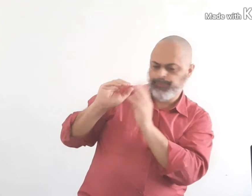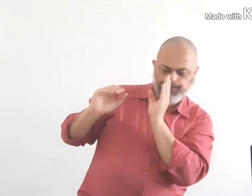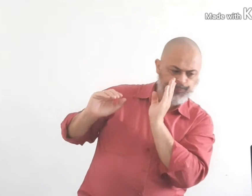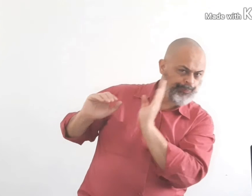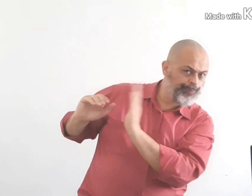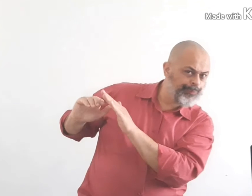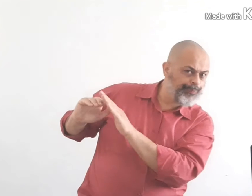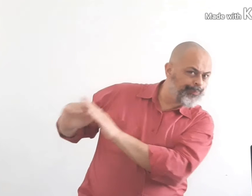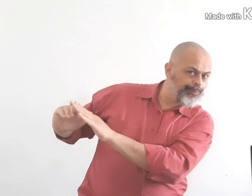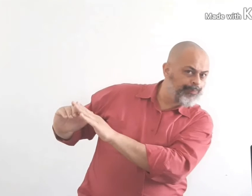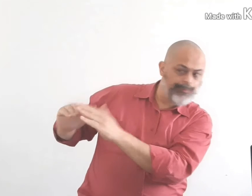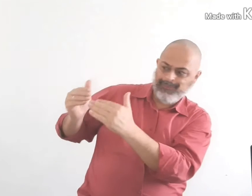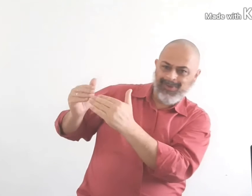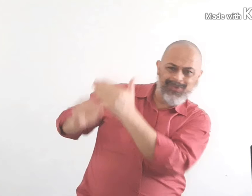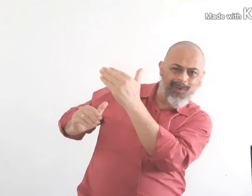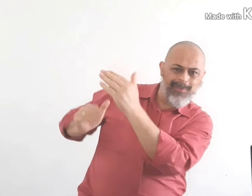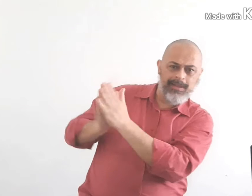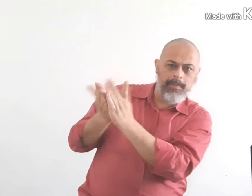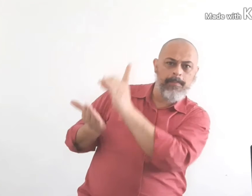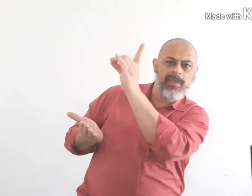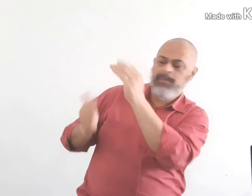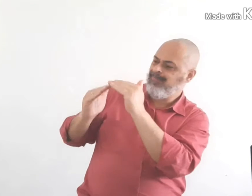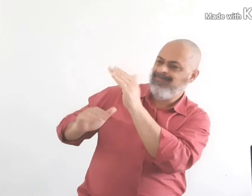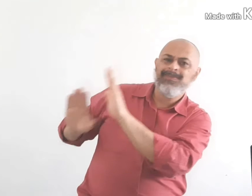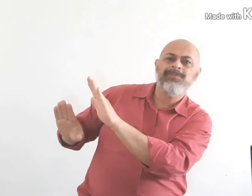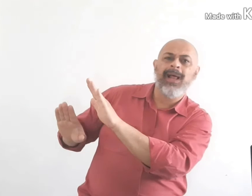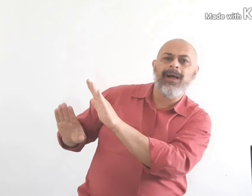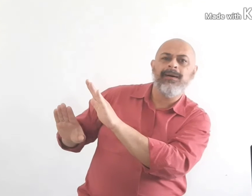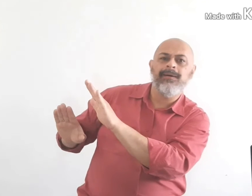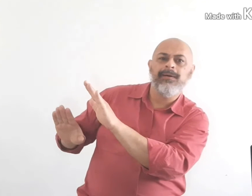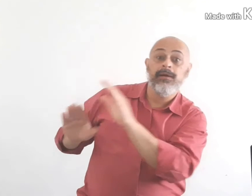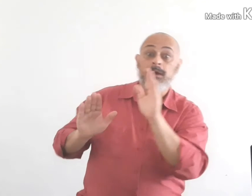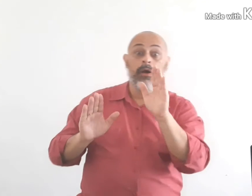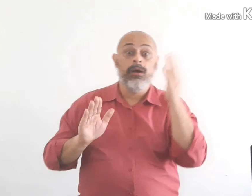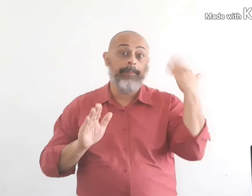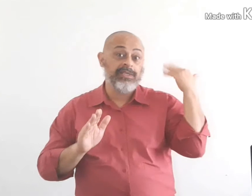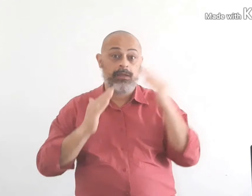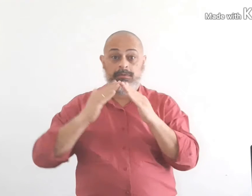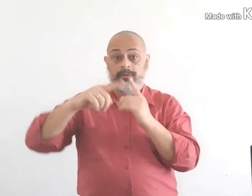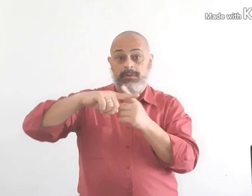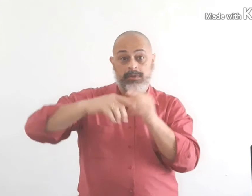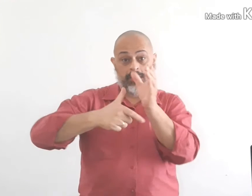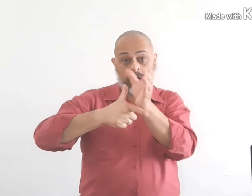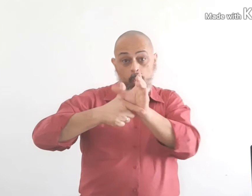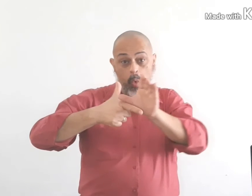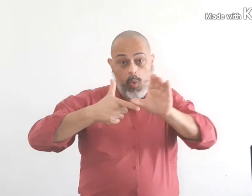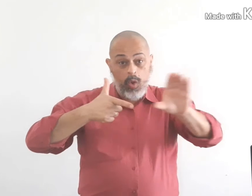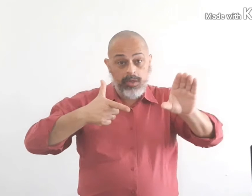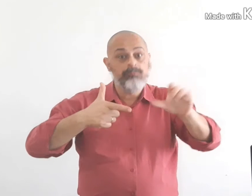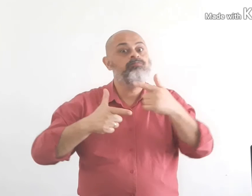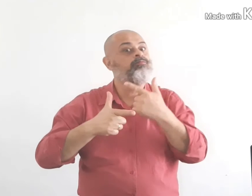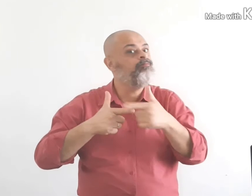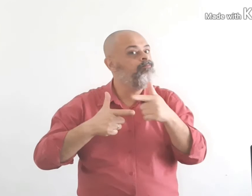ver com as Sagradas Escrituras, que não tem nada a ver com o Senhor. Aliás, esse era o problema de Corinto. Esse era o problema da igreja